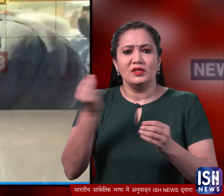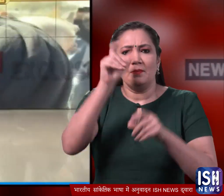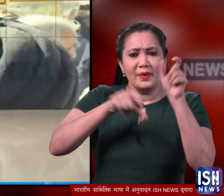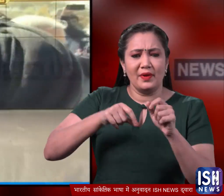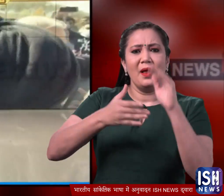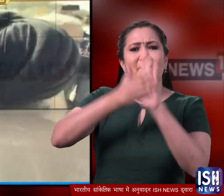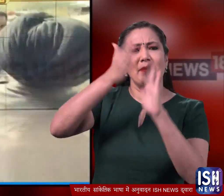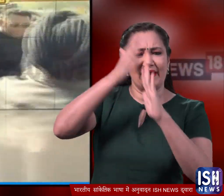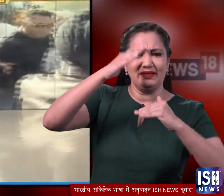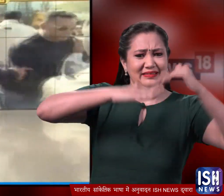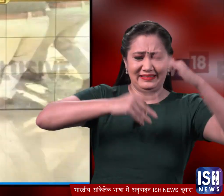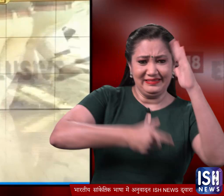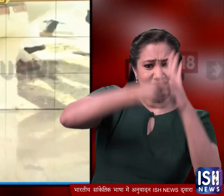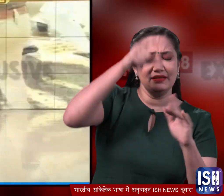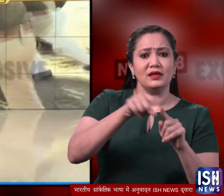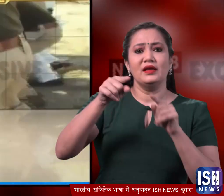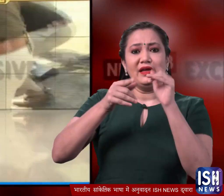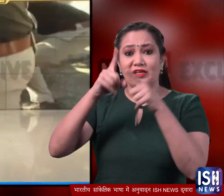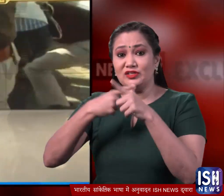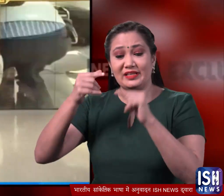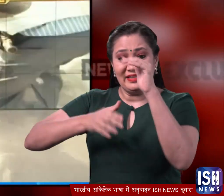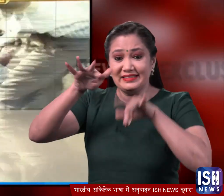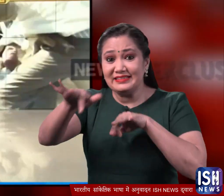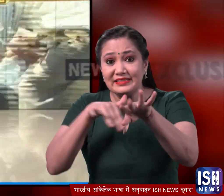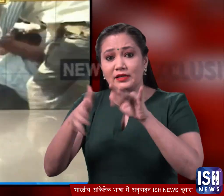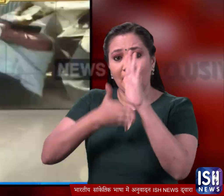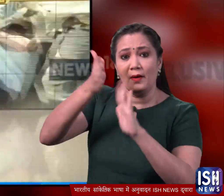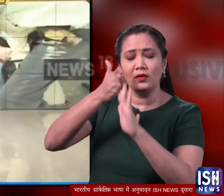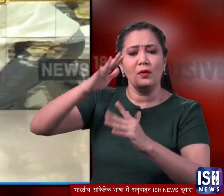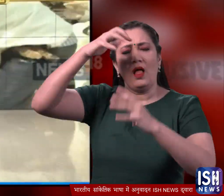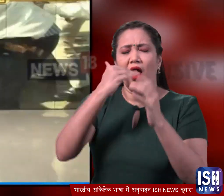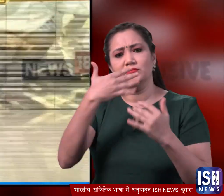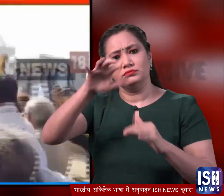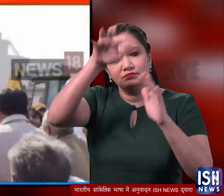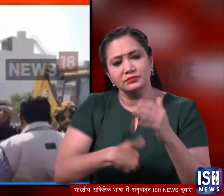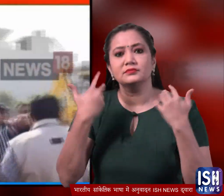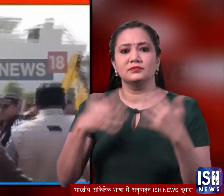लोगों ने बिल्डिंग बनाने के लिए जिंदल सिटी की बाउंड्री वॉल को अवैध तरीके से तोड़ दिया,